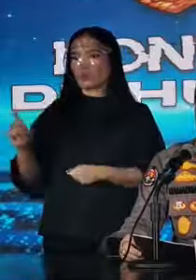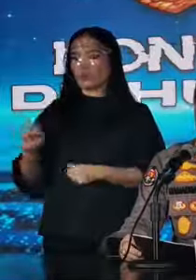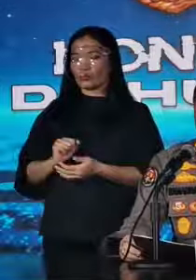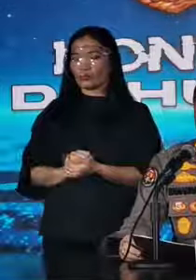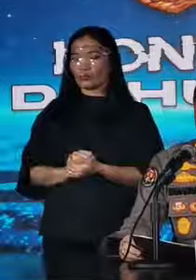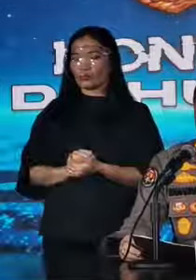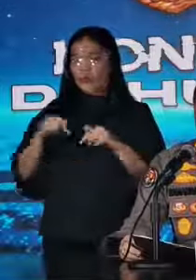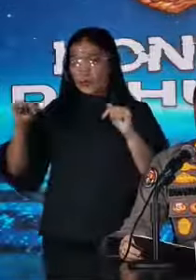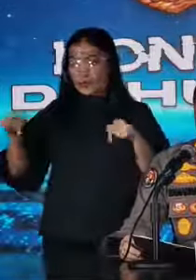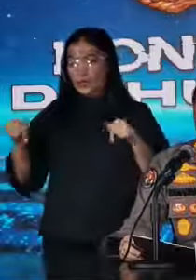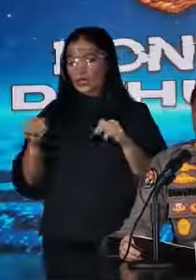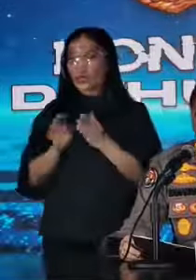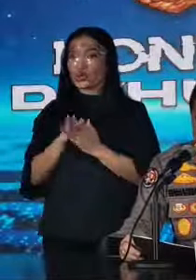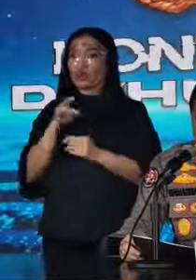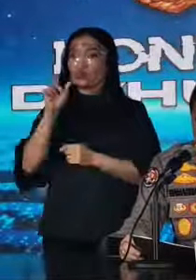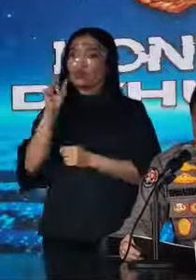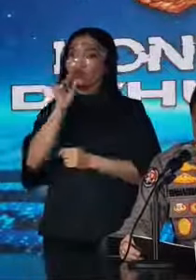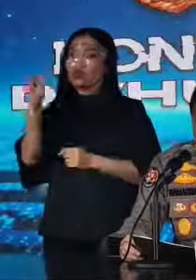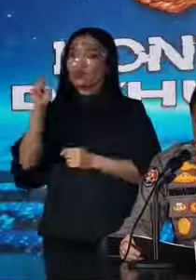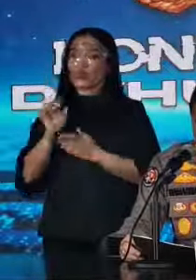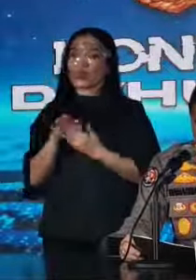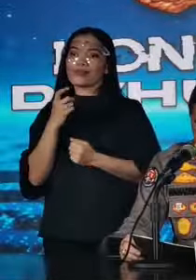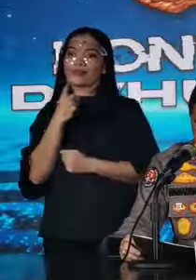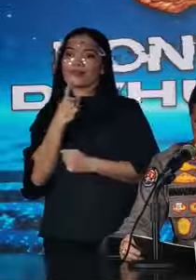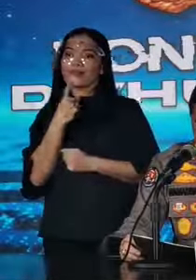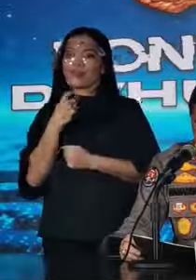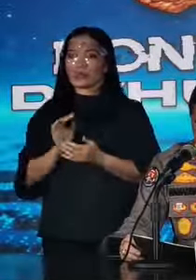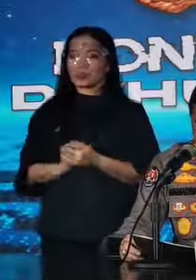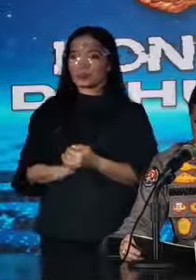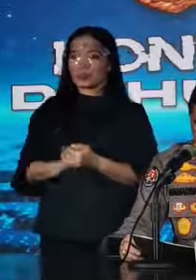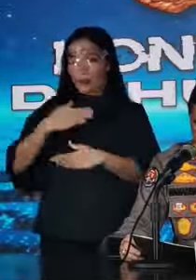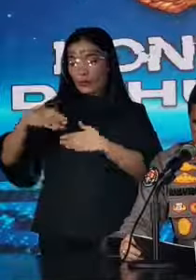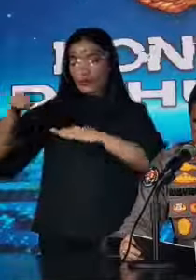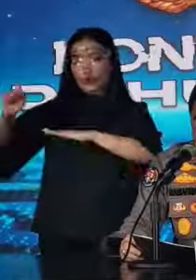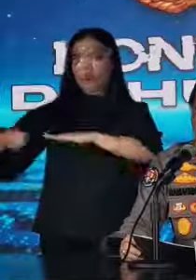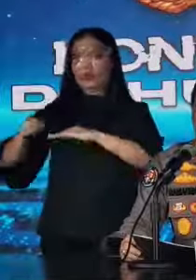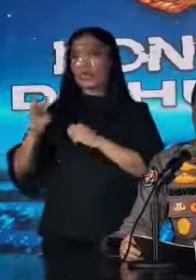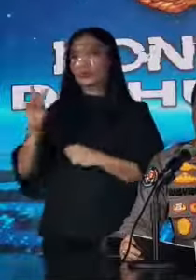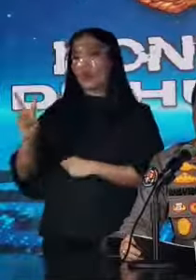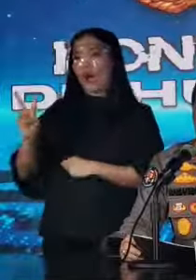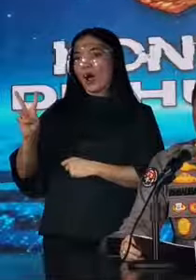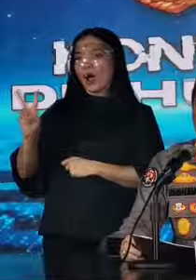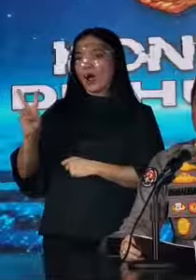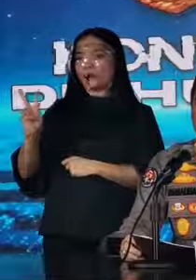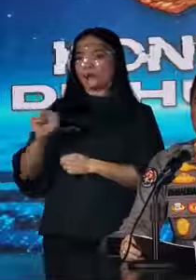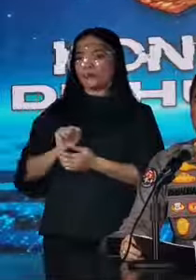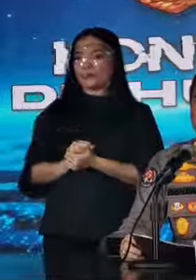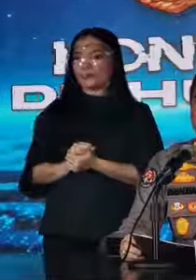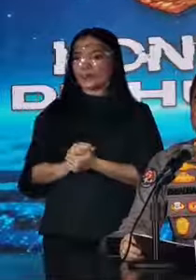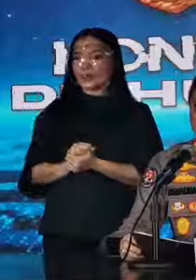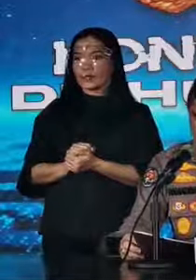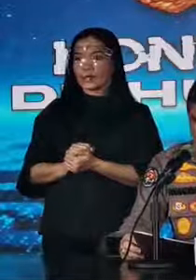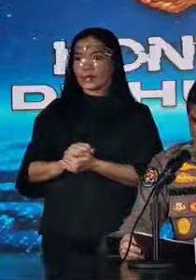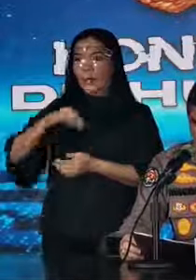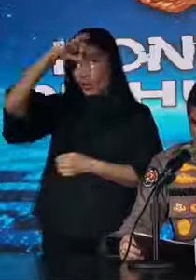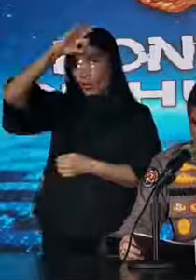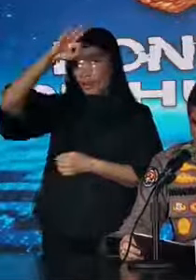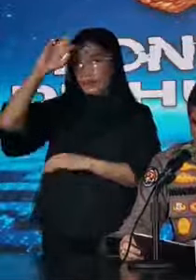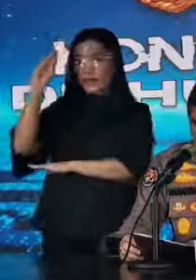Kemudian untuk restoratif justice dilakukan 2 kegiatan oleh Polda Metro